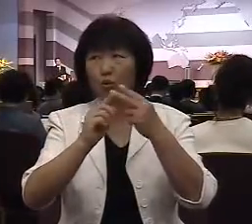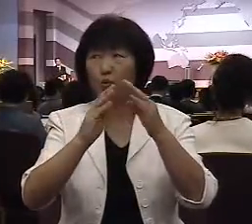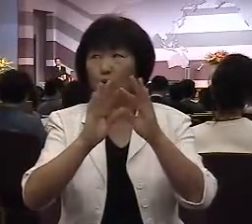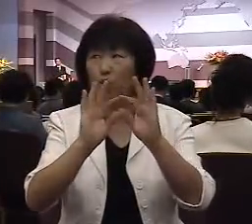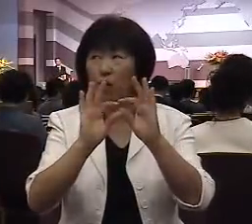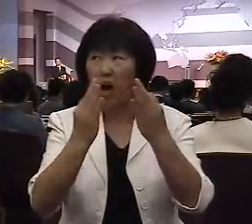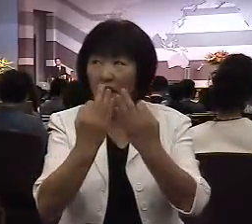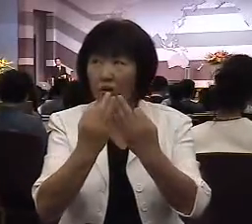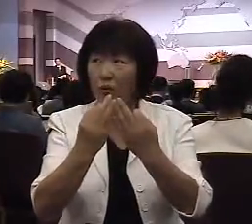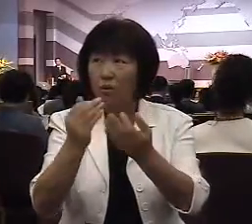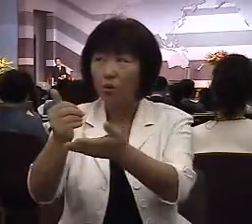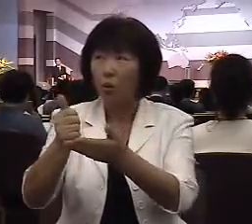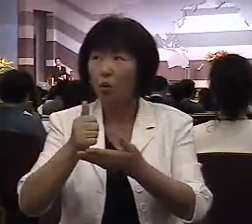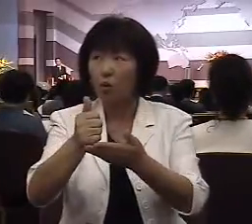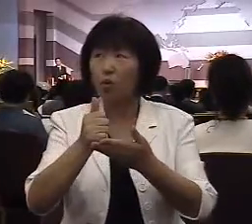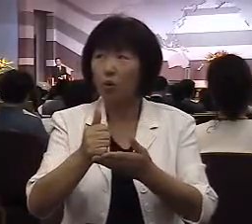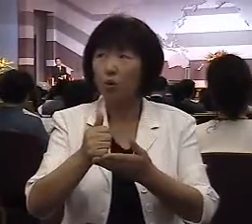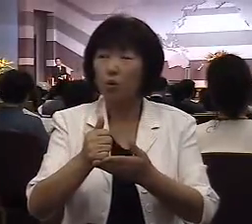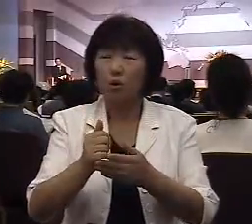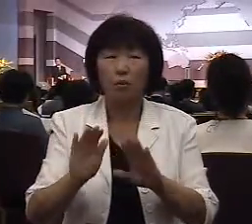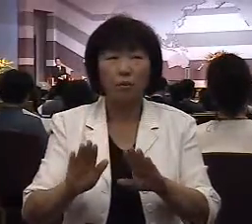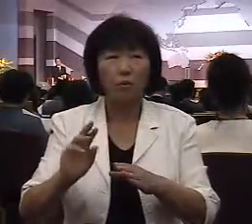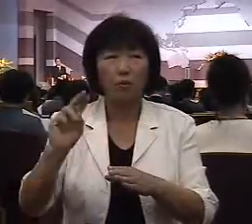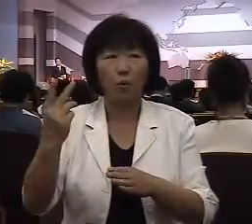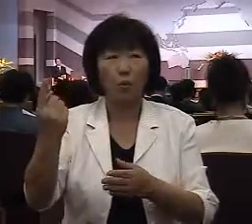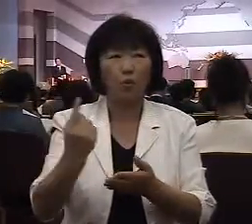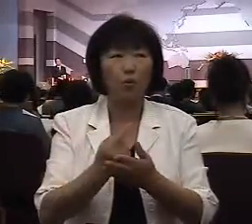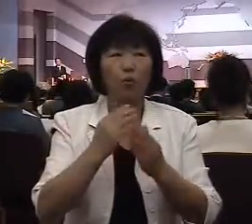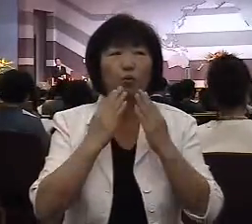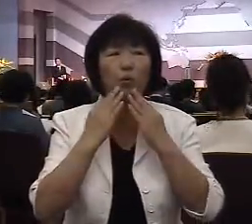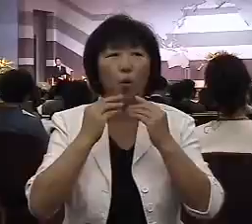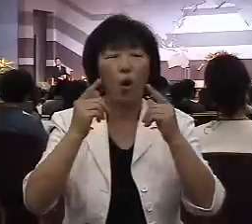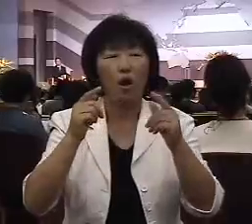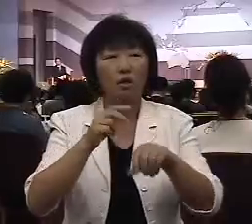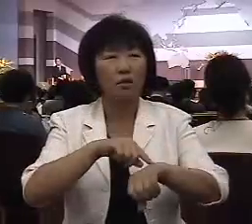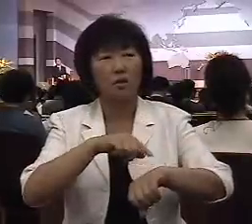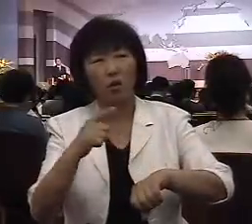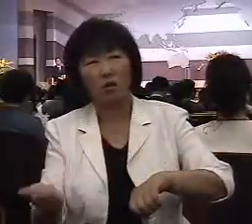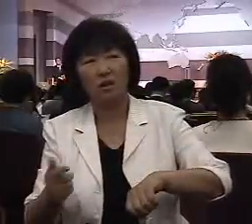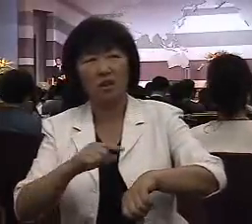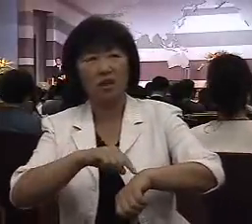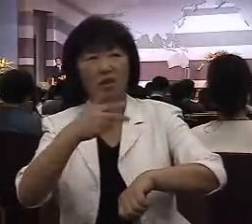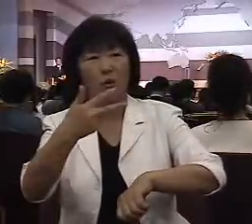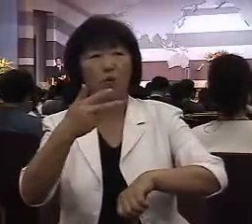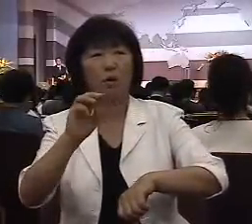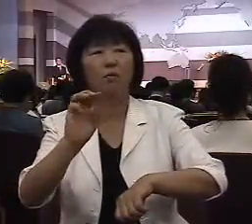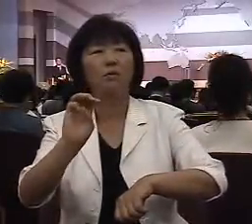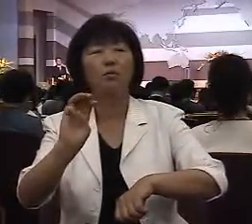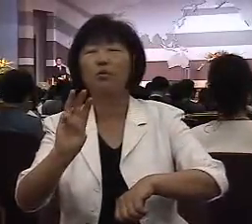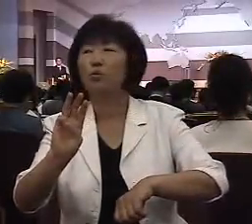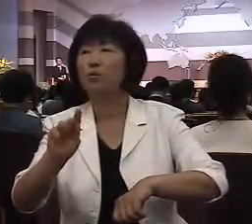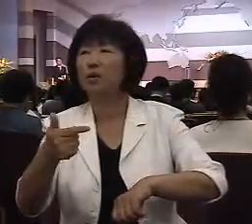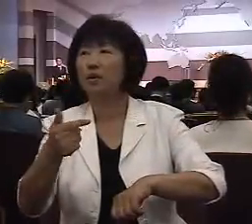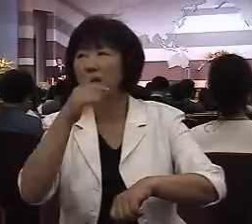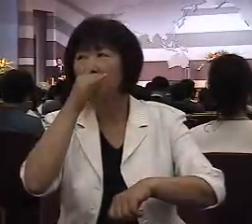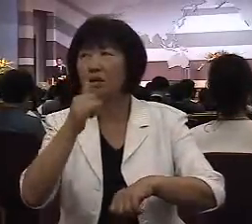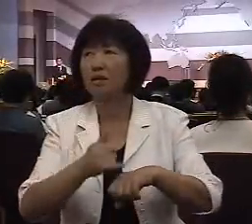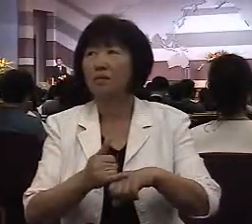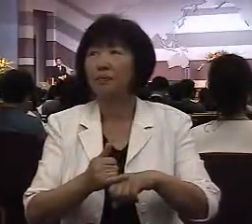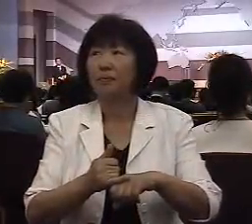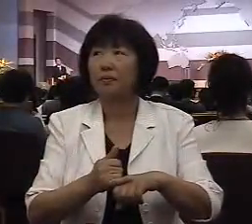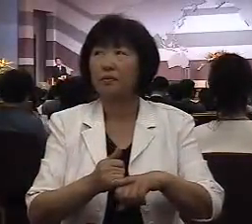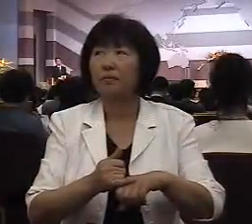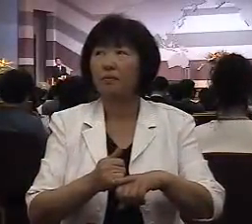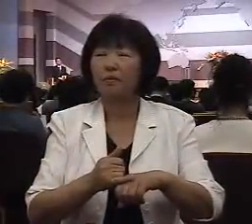프로클레임 2008 이번 돌아오는 토요일에 있습니다. 7시 반에 있고요. 그리고 우리 커뮤니티 소식 중에